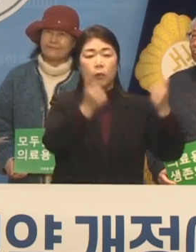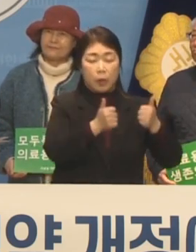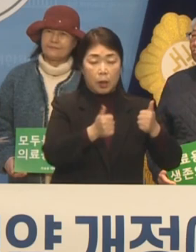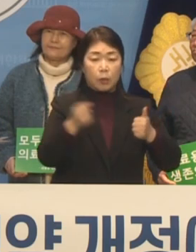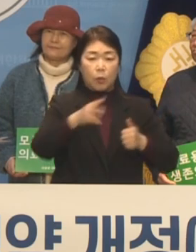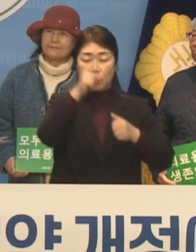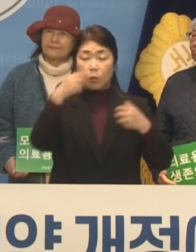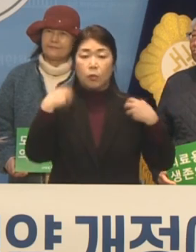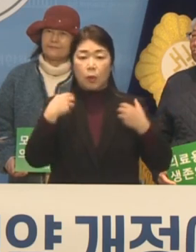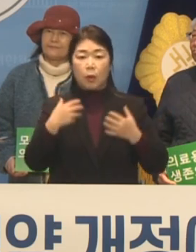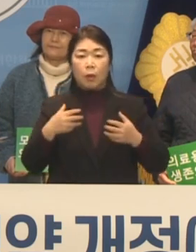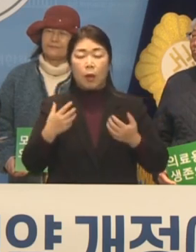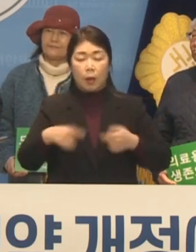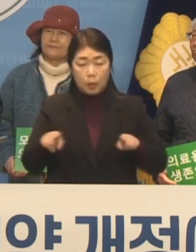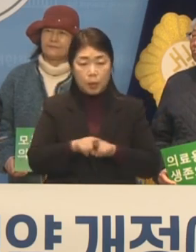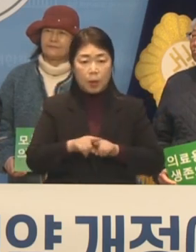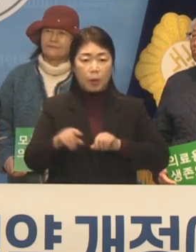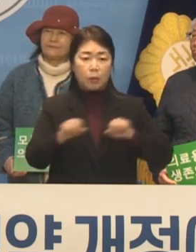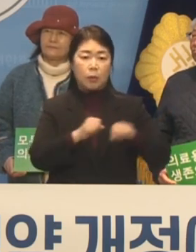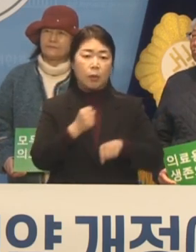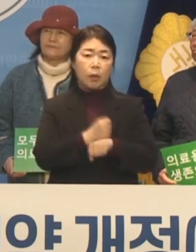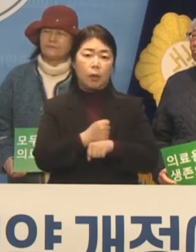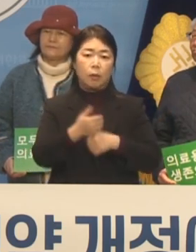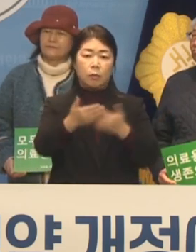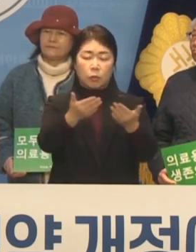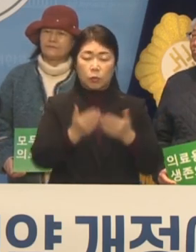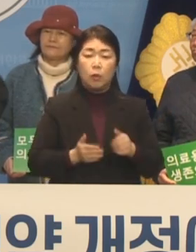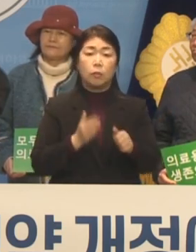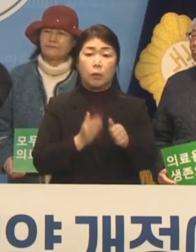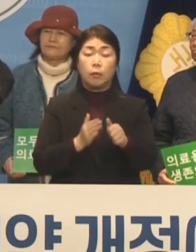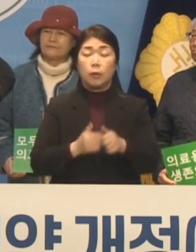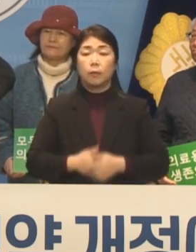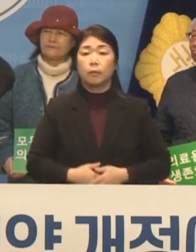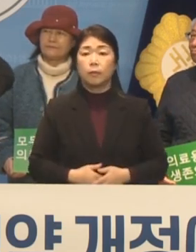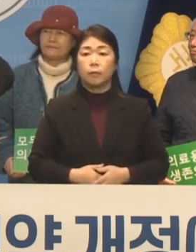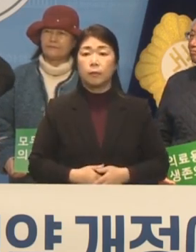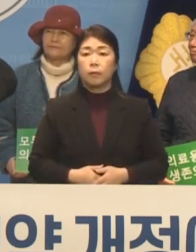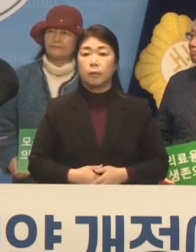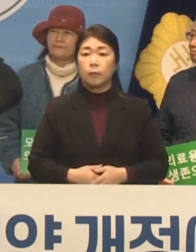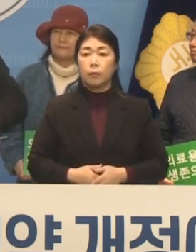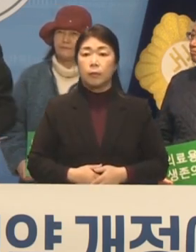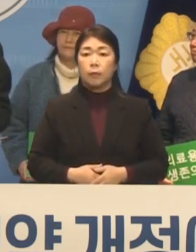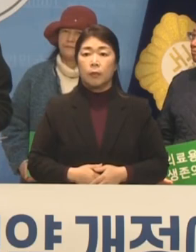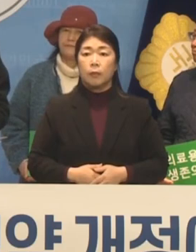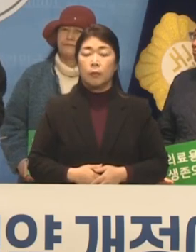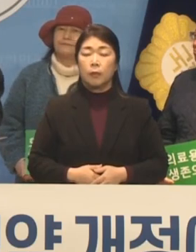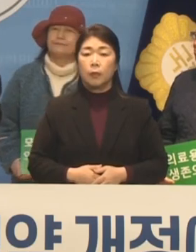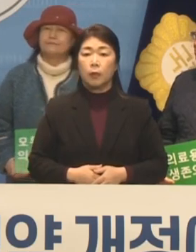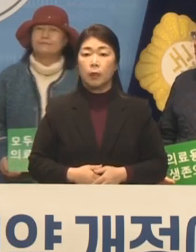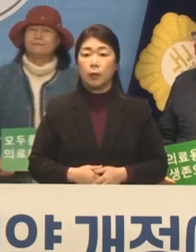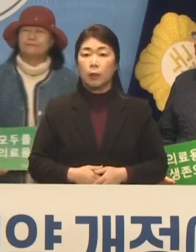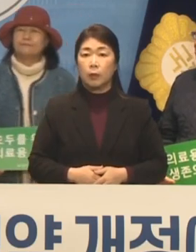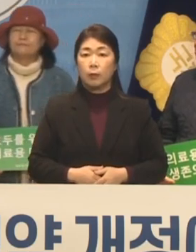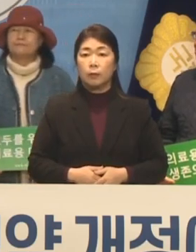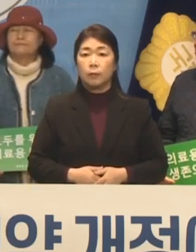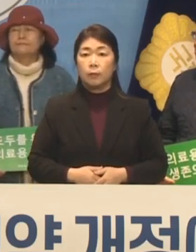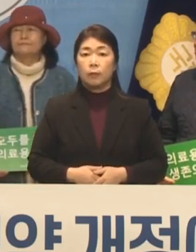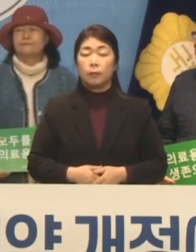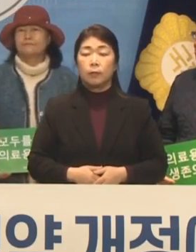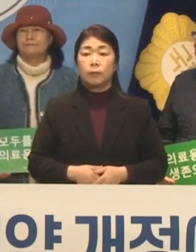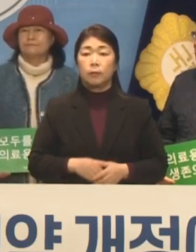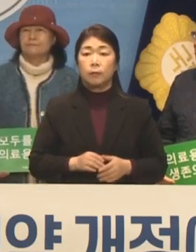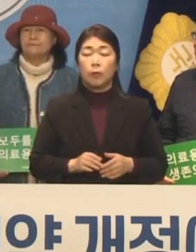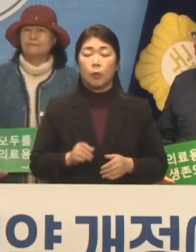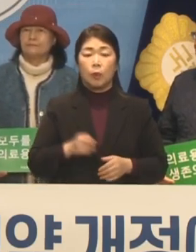정부가 함께 좀 나서주셨으면 합니다. 네, 시간이 이제 마무리되었고요. 네,